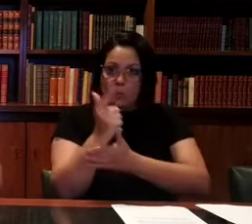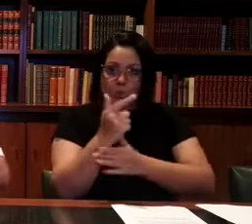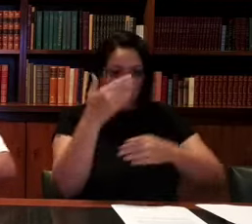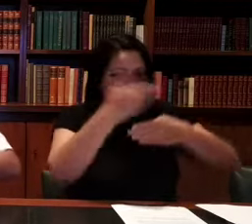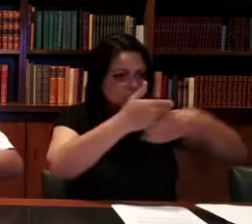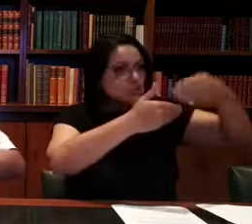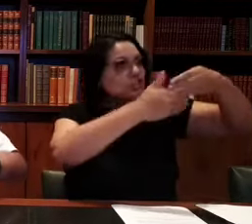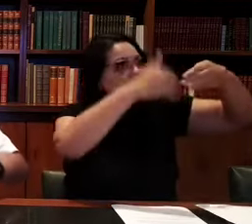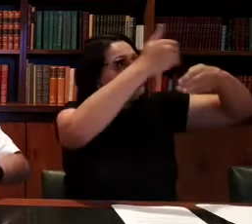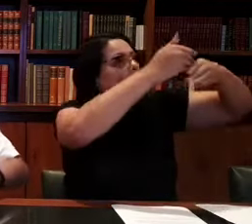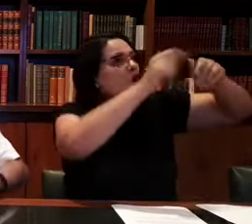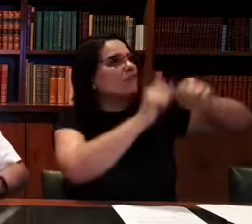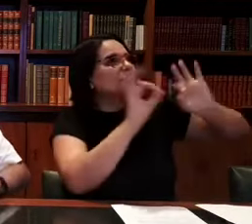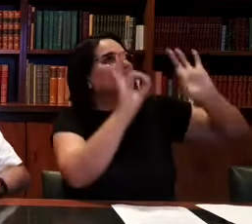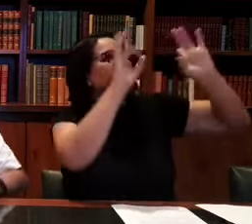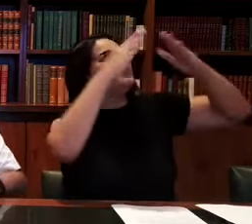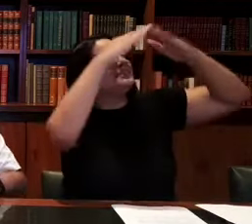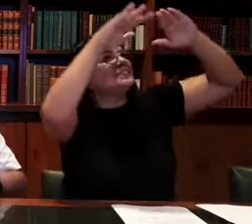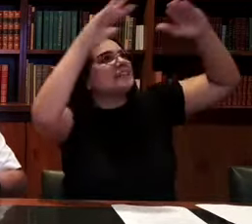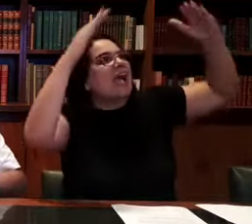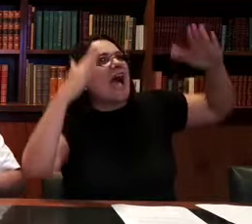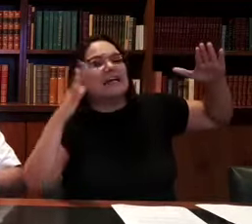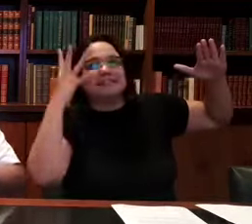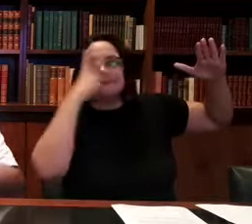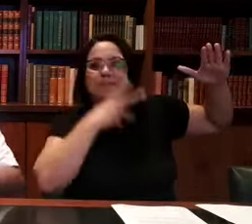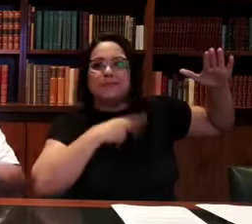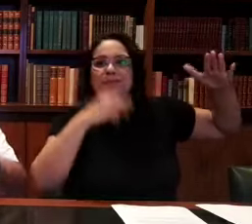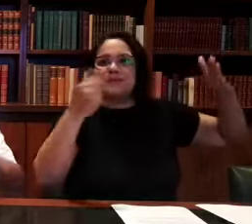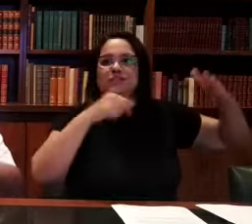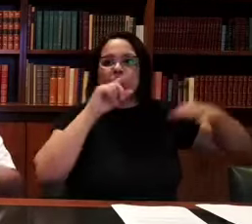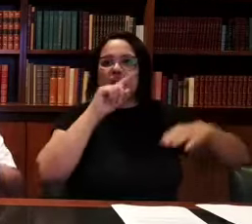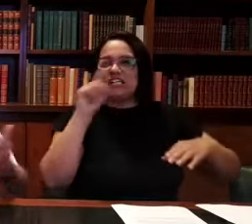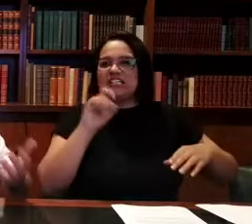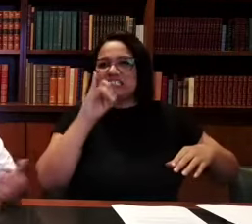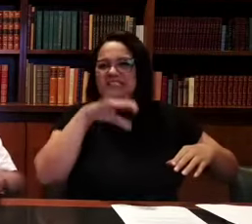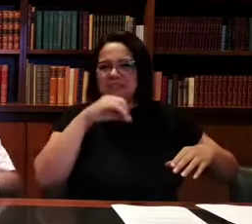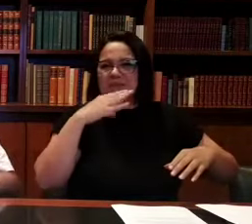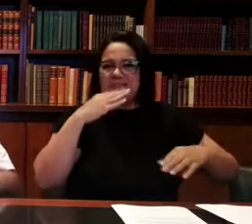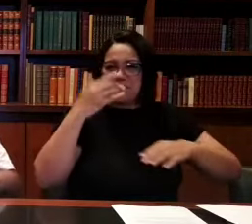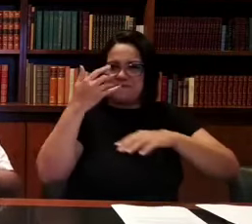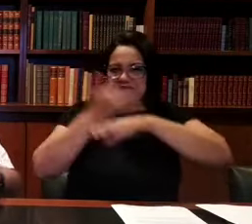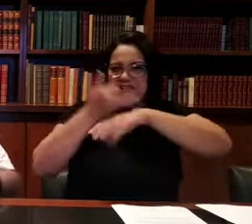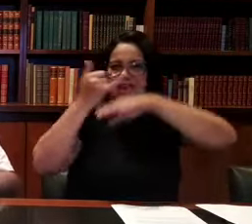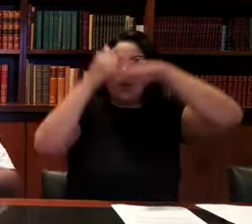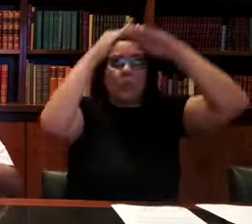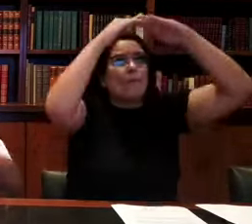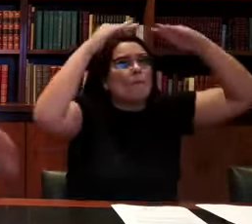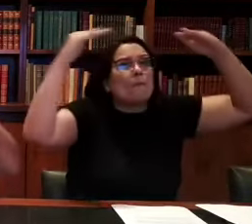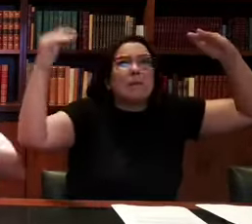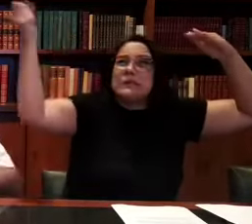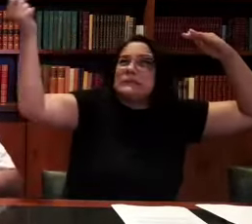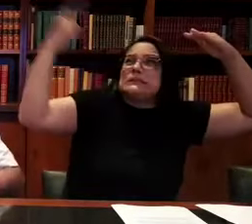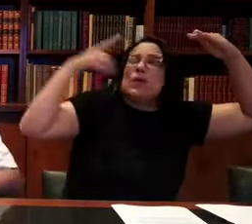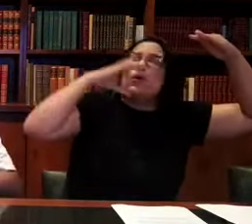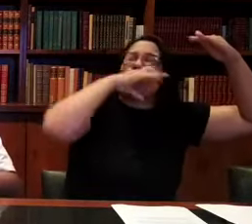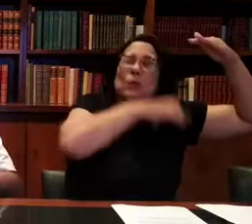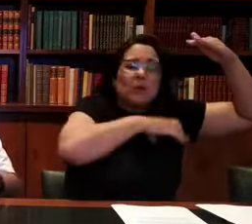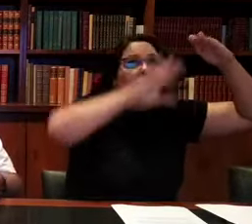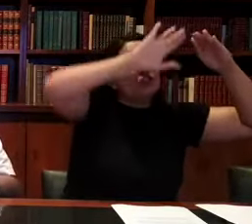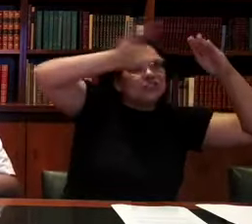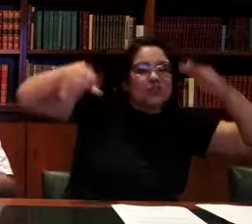de julho e o Pou ter a tiozinho e botar uma telha para não esquentar tanto em casa durante um só